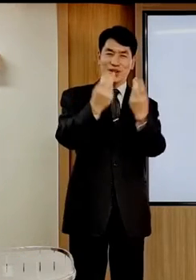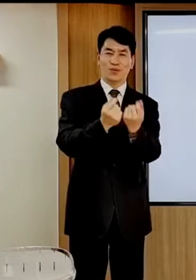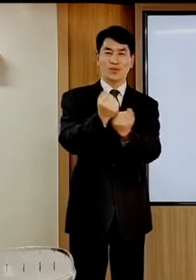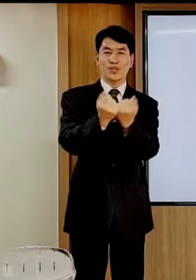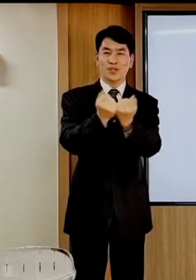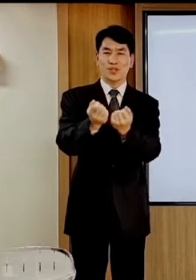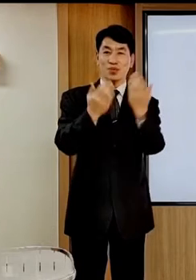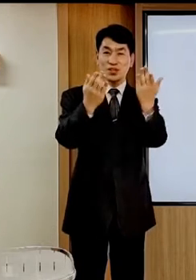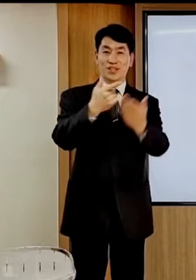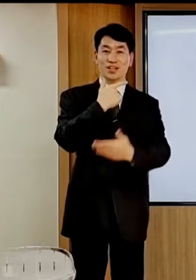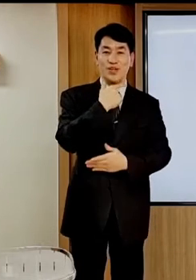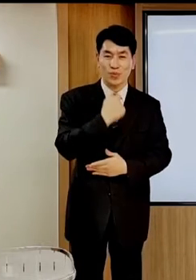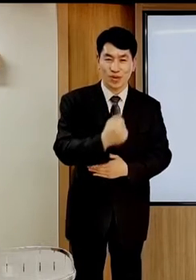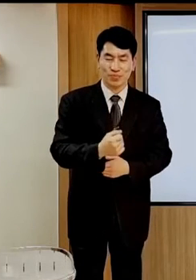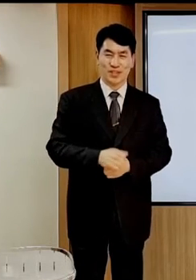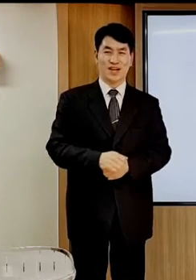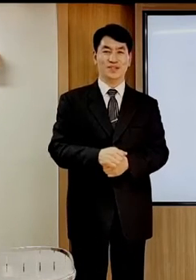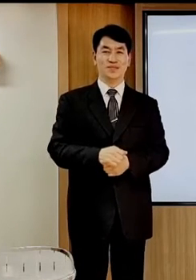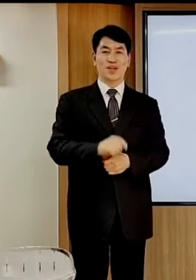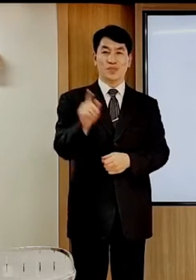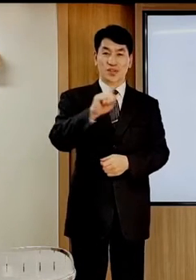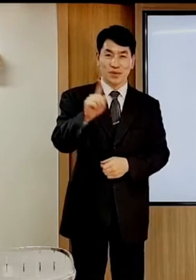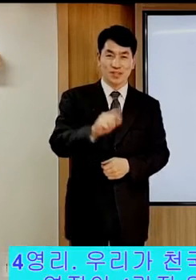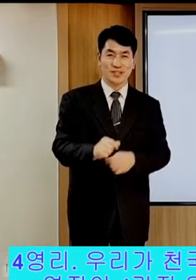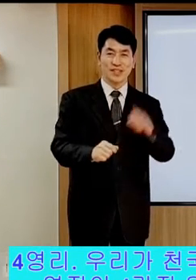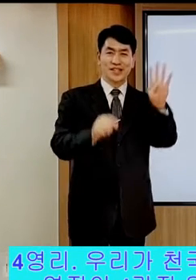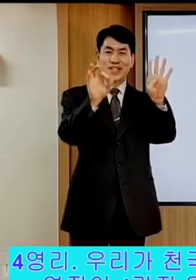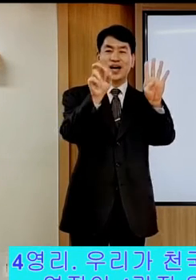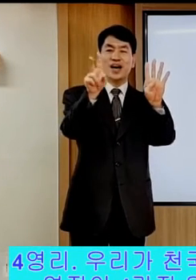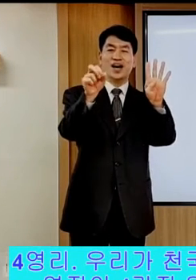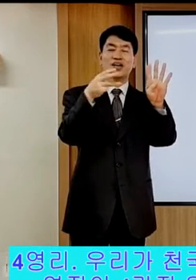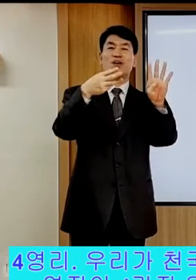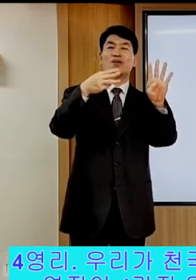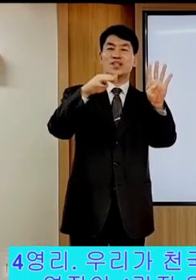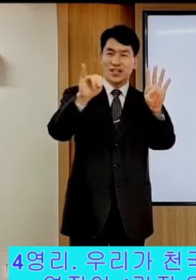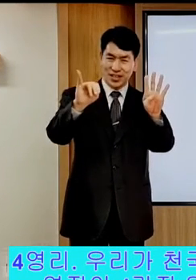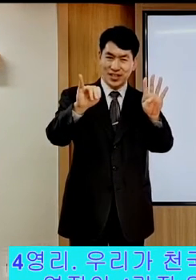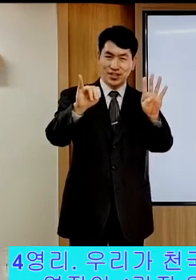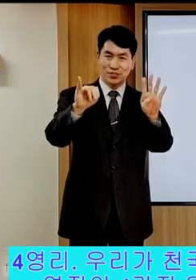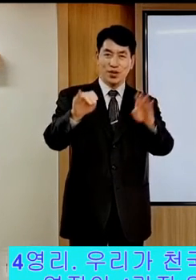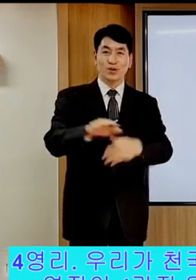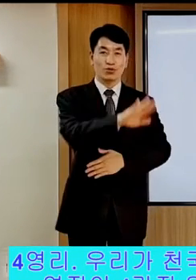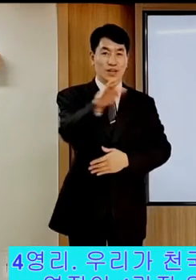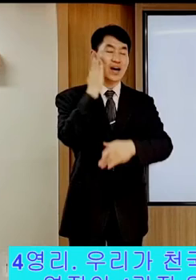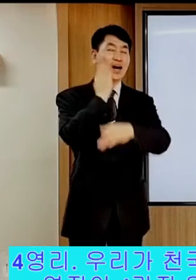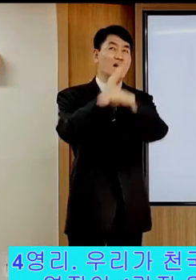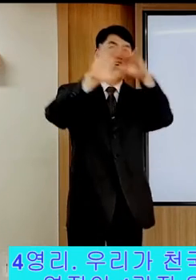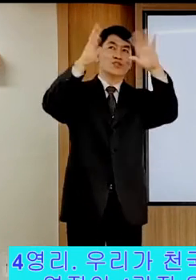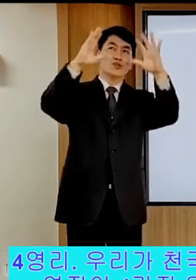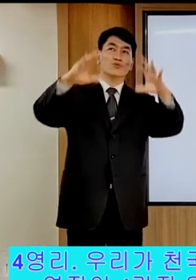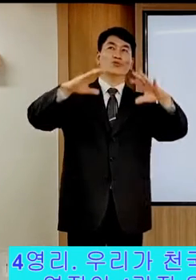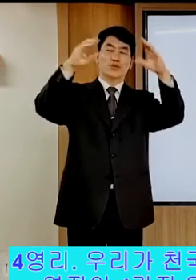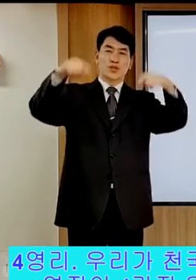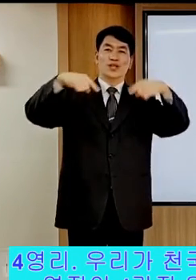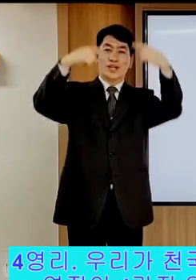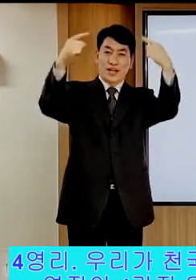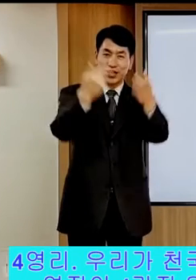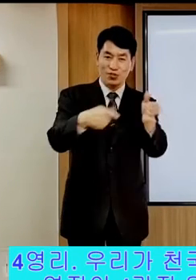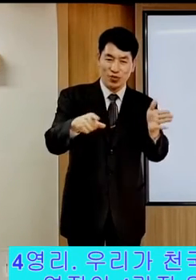내용을 설명드리기를 원합니다. 뭐냐면은 사명리, 우리가 천국 가기